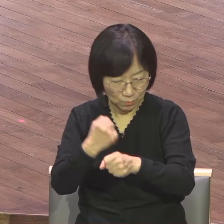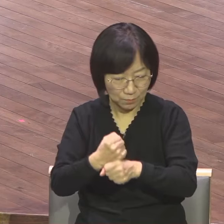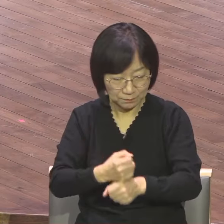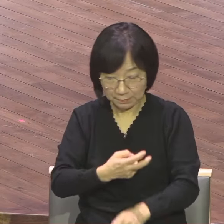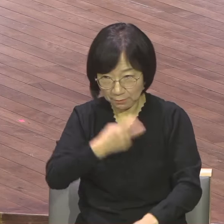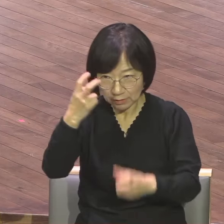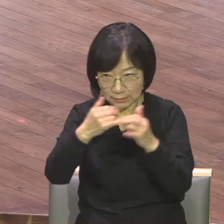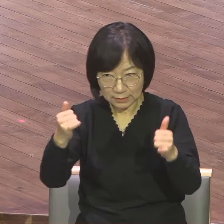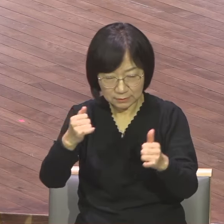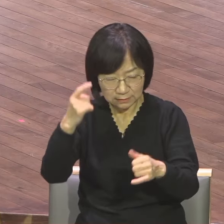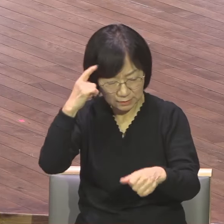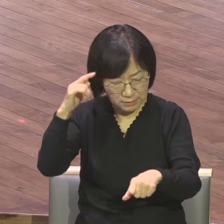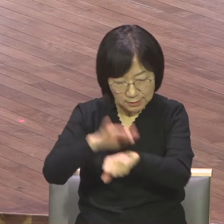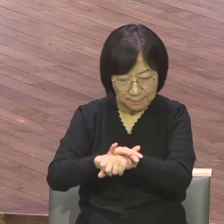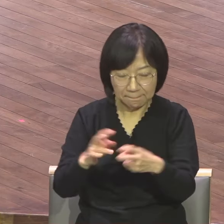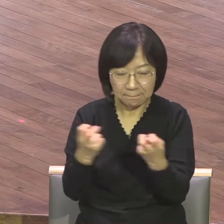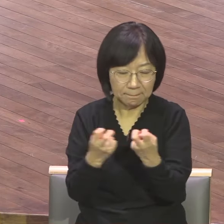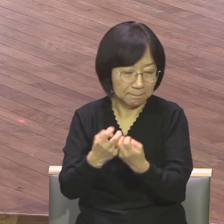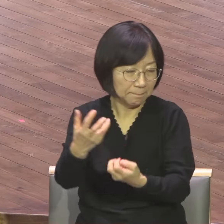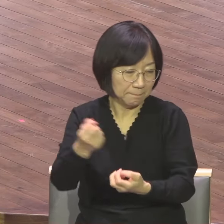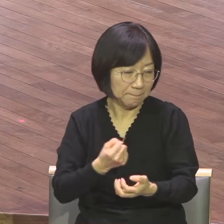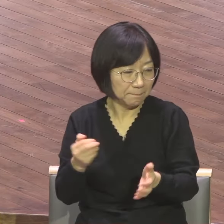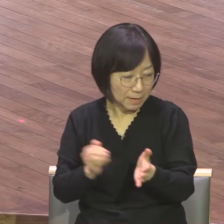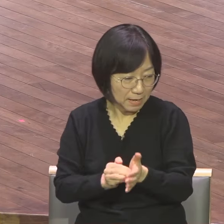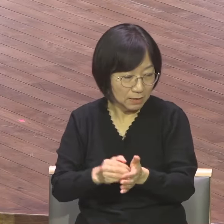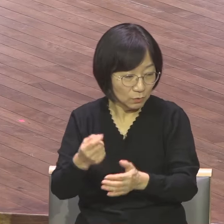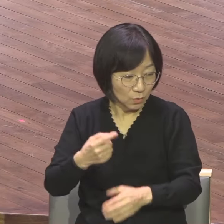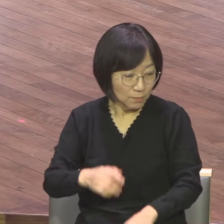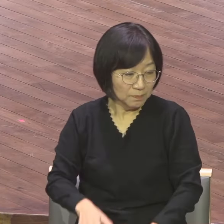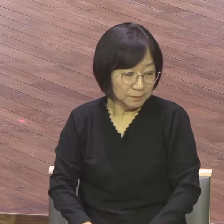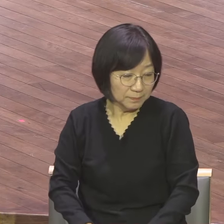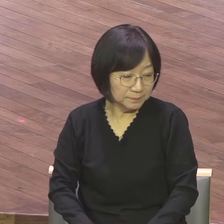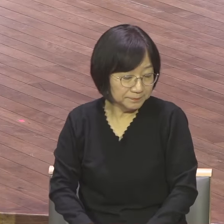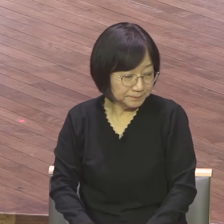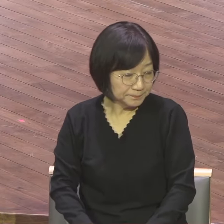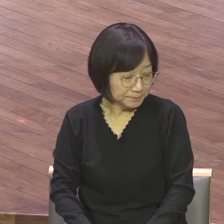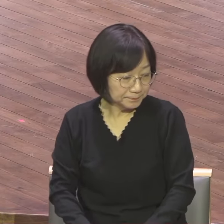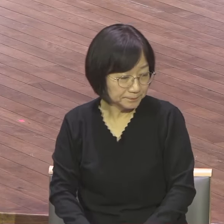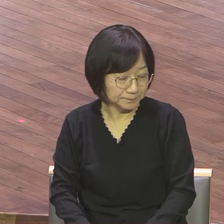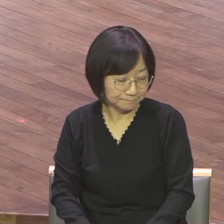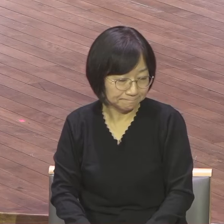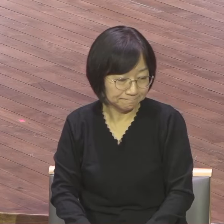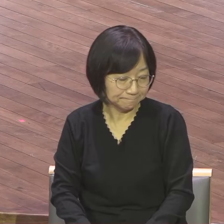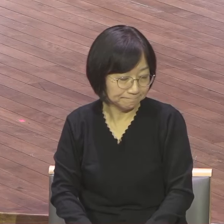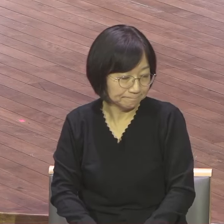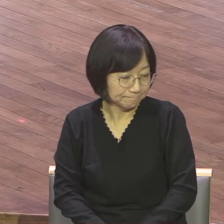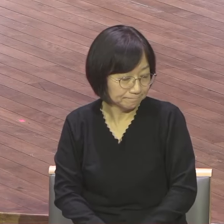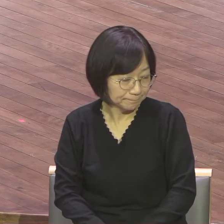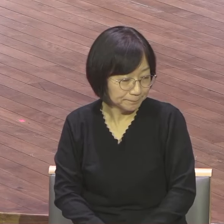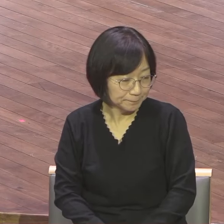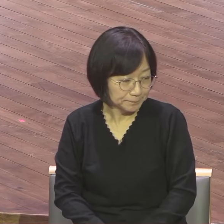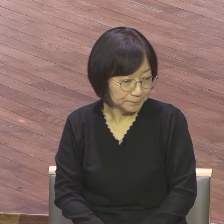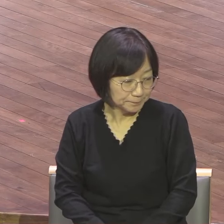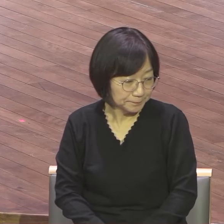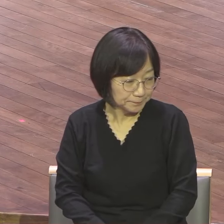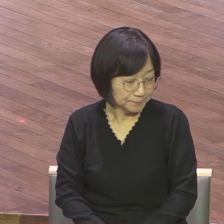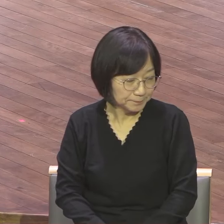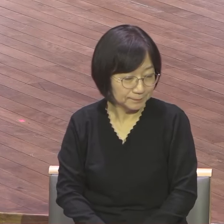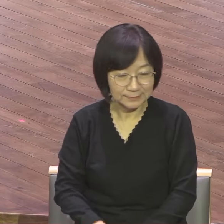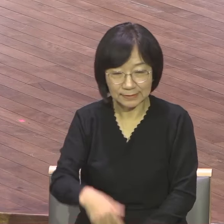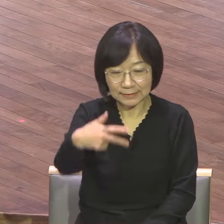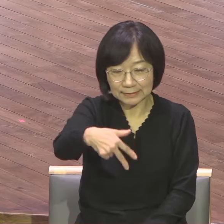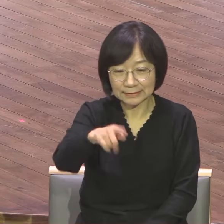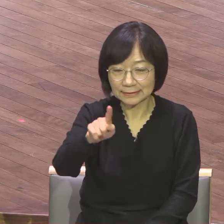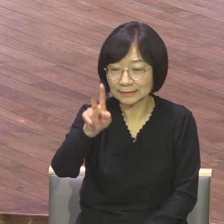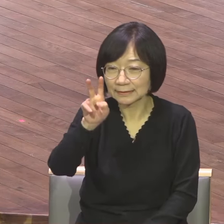것이니 지혜 있는 자는 듣고 학식이 더할 것이요 명철한 자는 지략을 얻을 것이라. 자문을